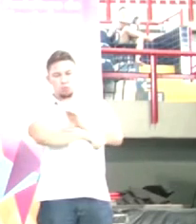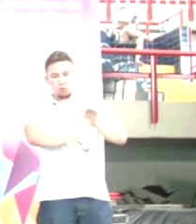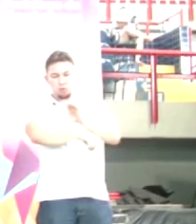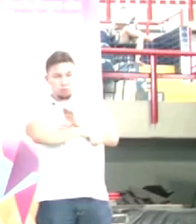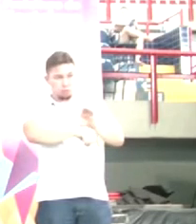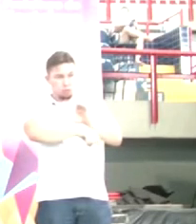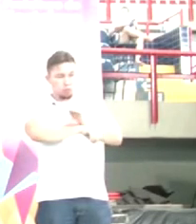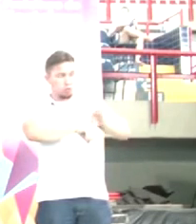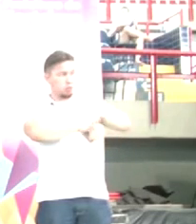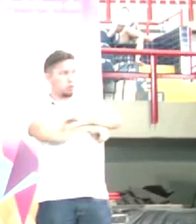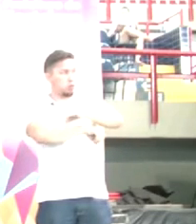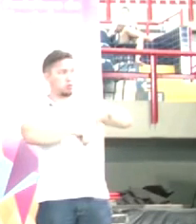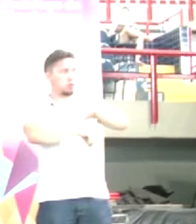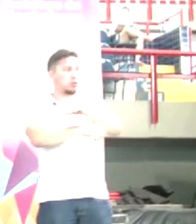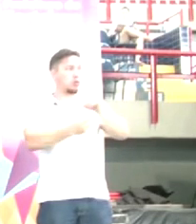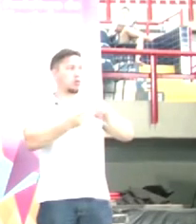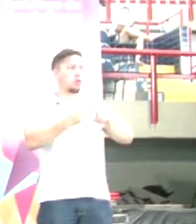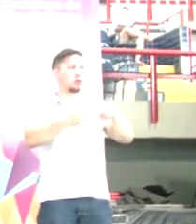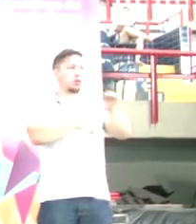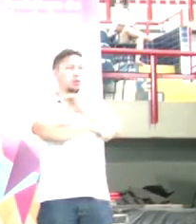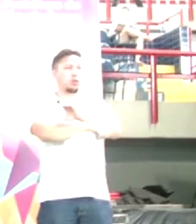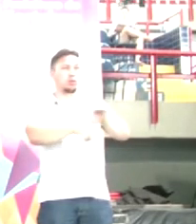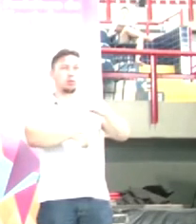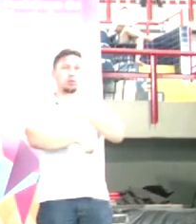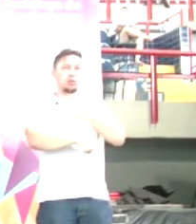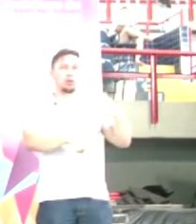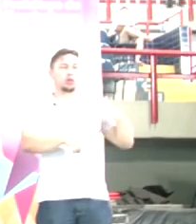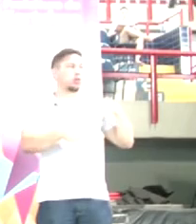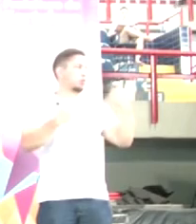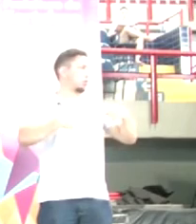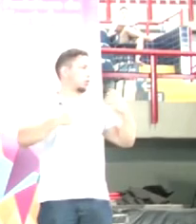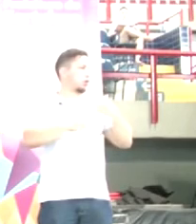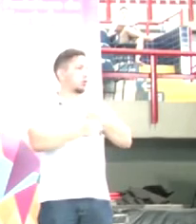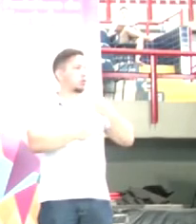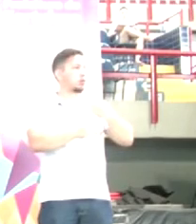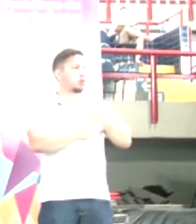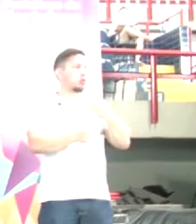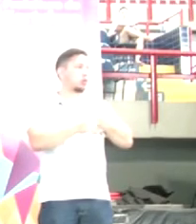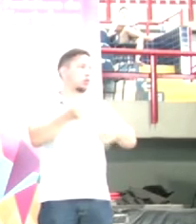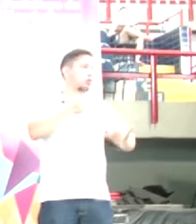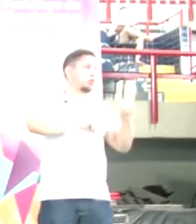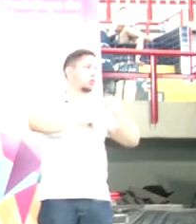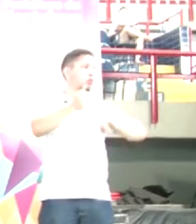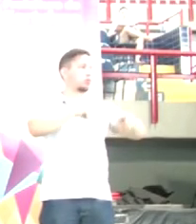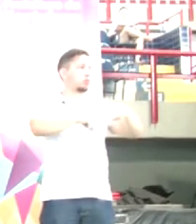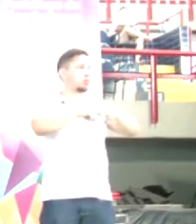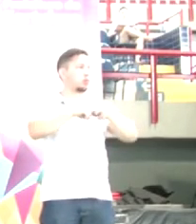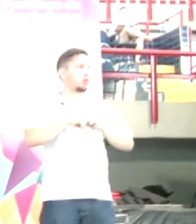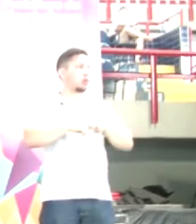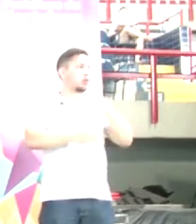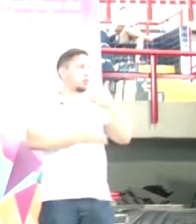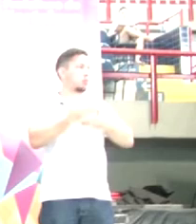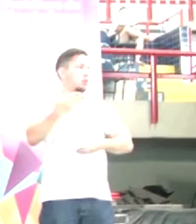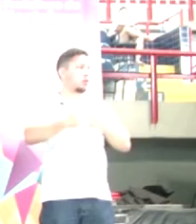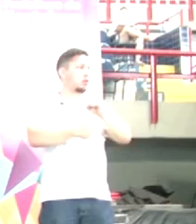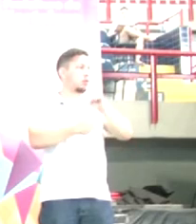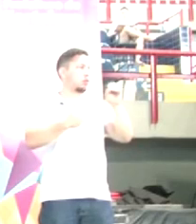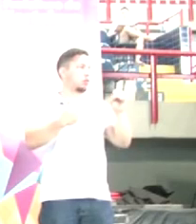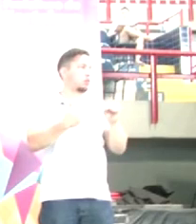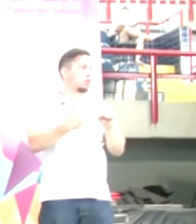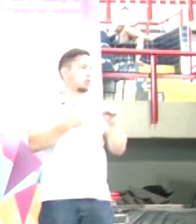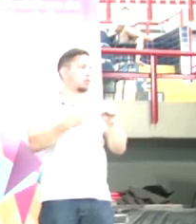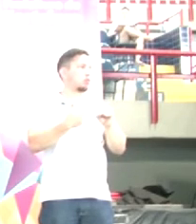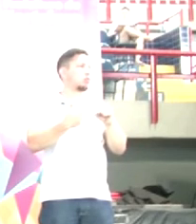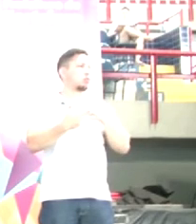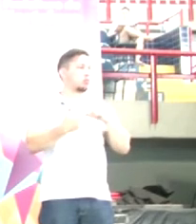precisa muito disso, como os cursos da saúde precisam muito dos cálculos químicos, então a prova do Enem tem